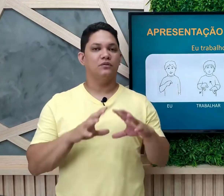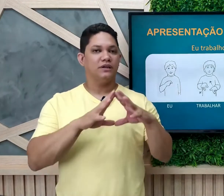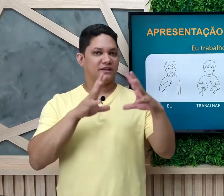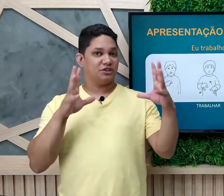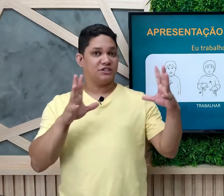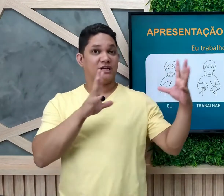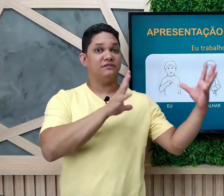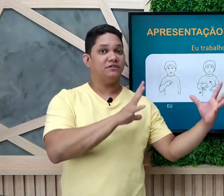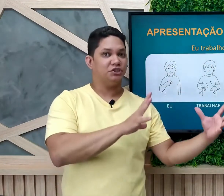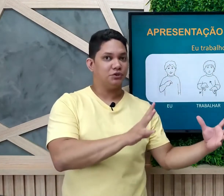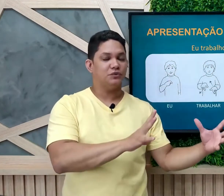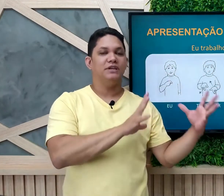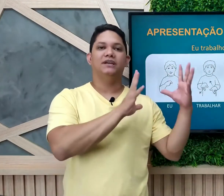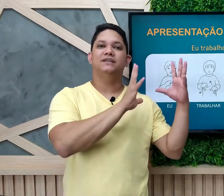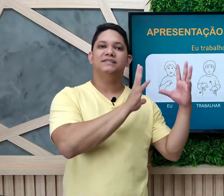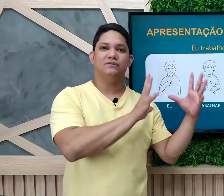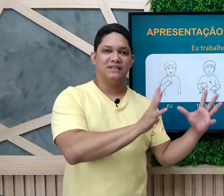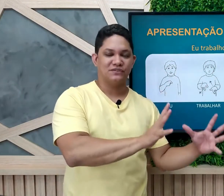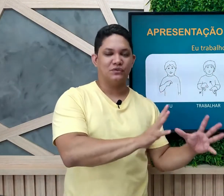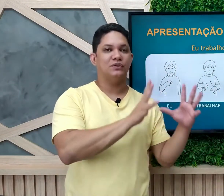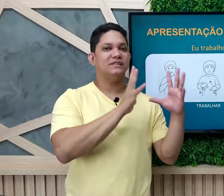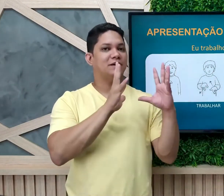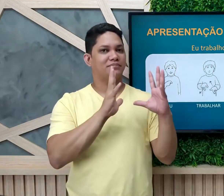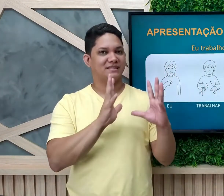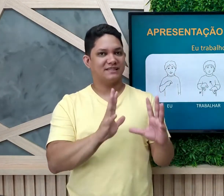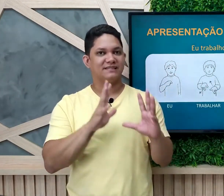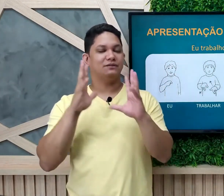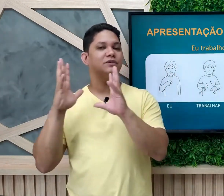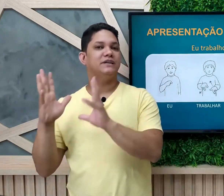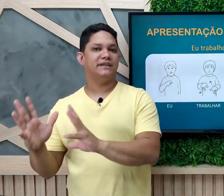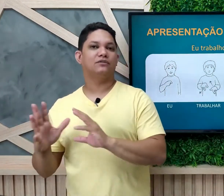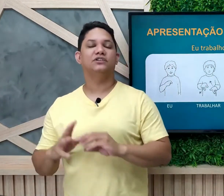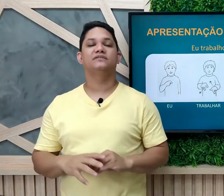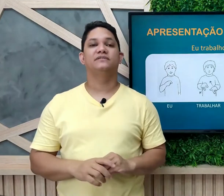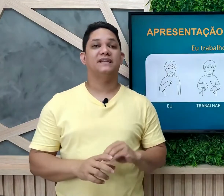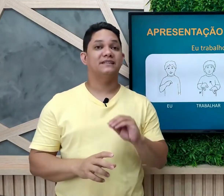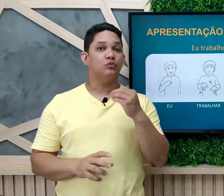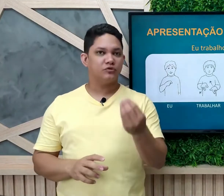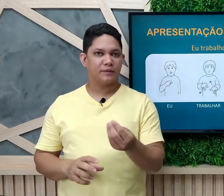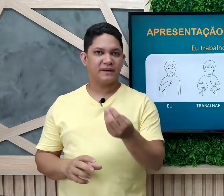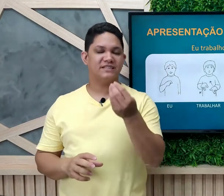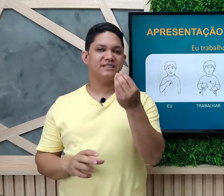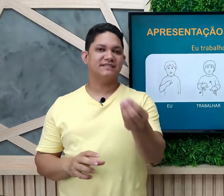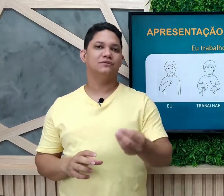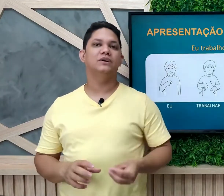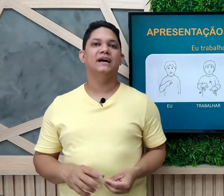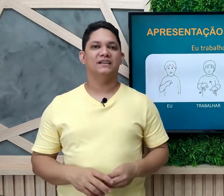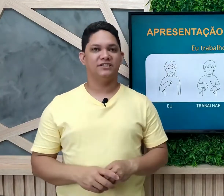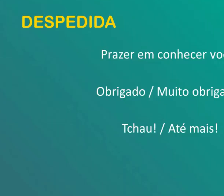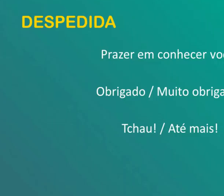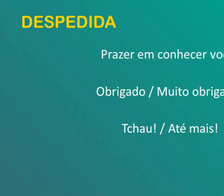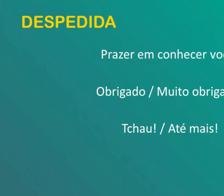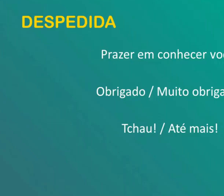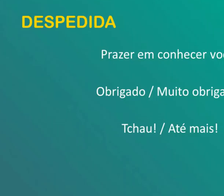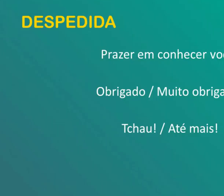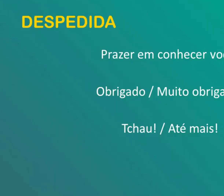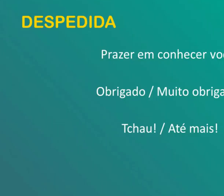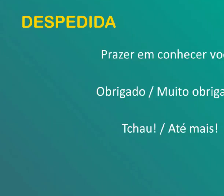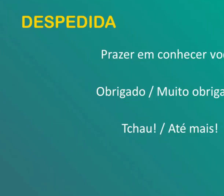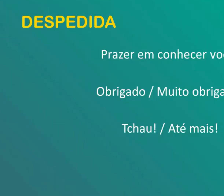que a gente já dividiu em saudações, a apresentação, e agora a gente vai falar da última parte, que são as despedidas. Para